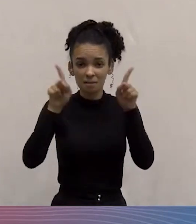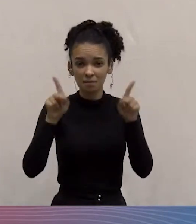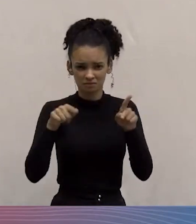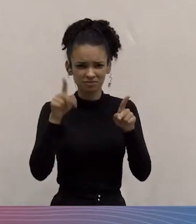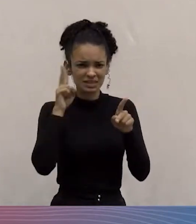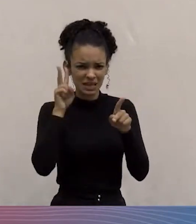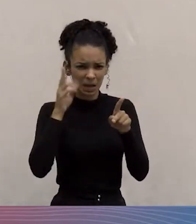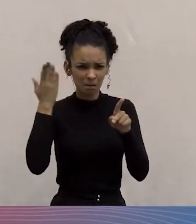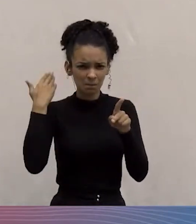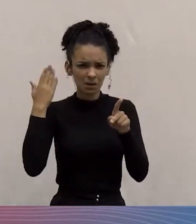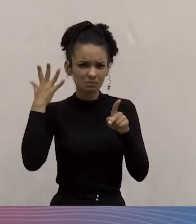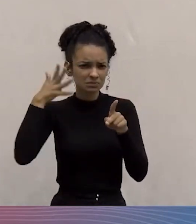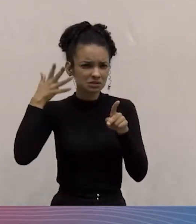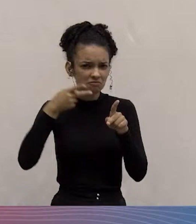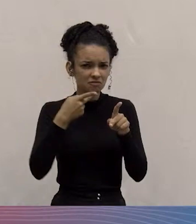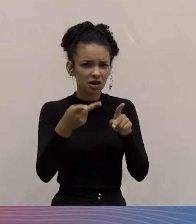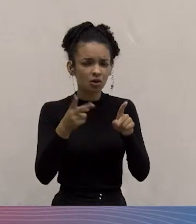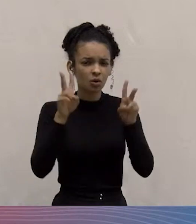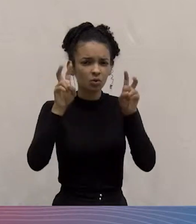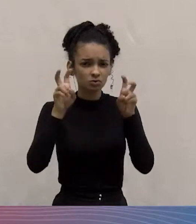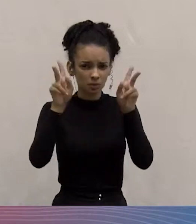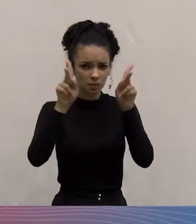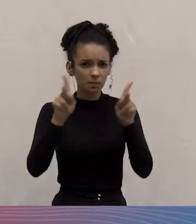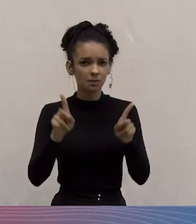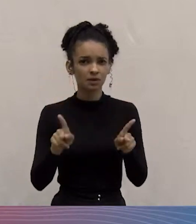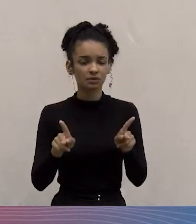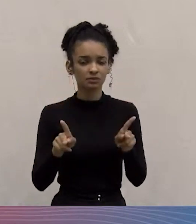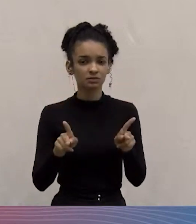lembram que eu falei uma mensagem sobre paz?